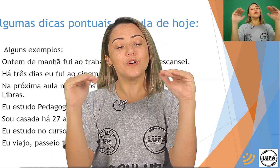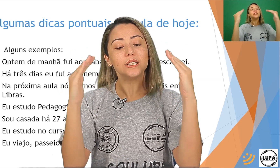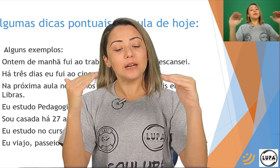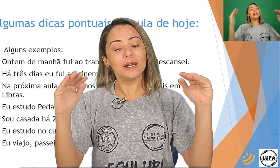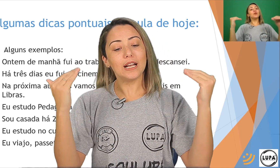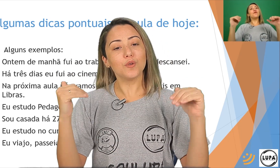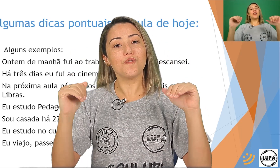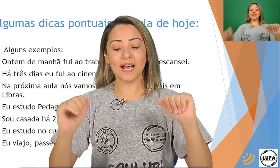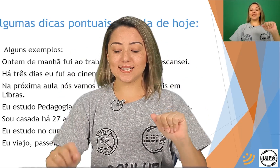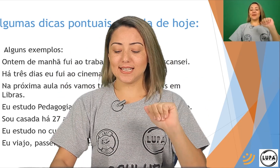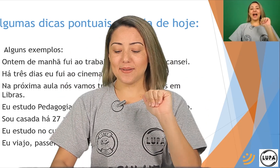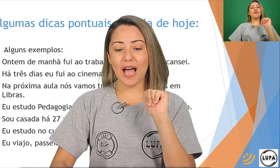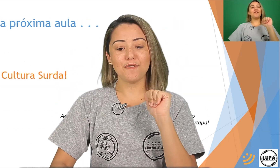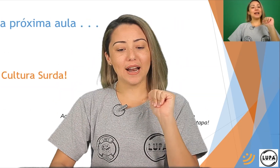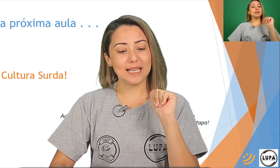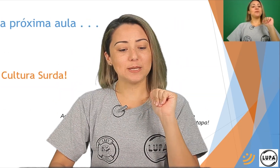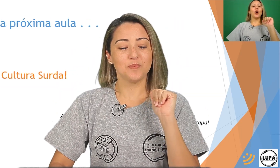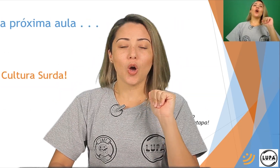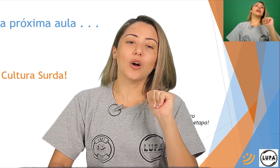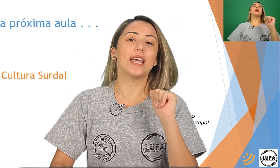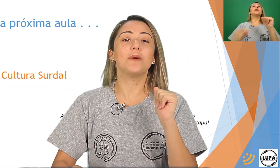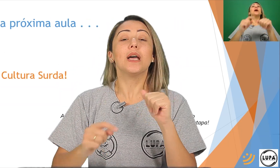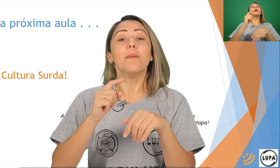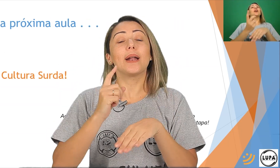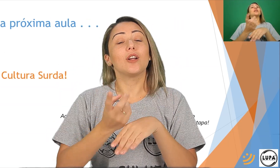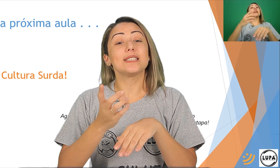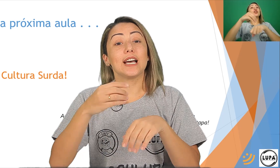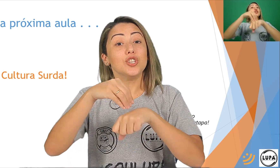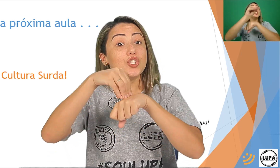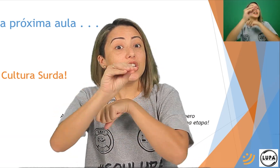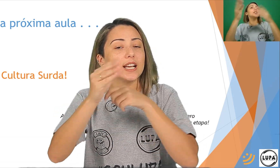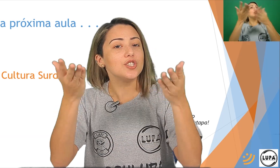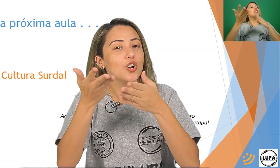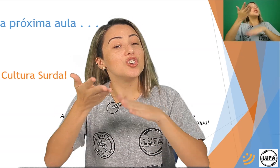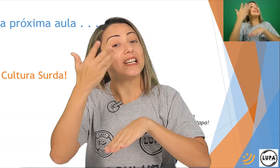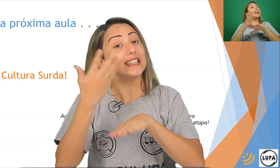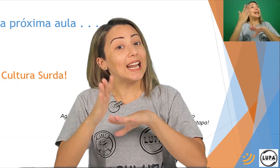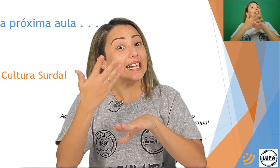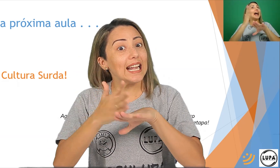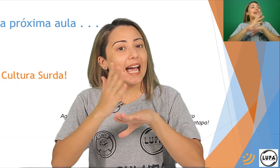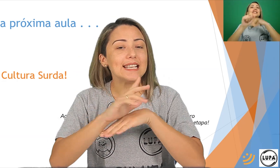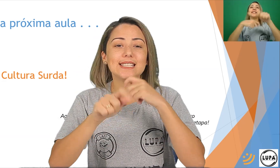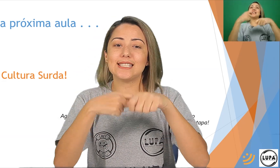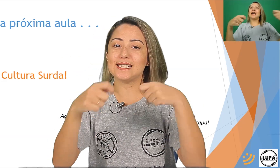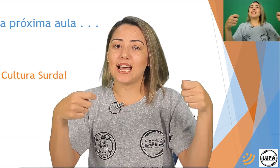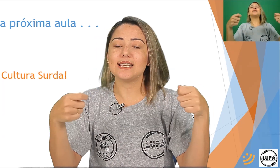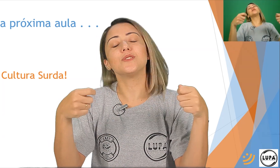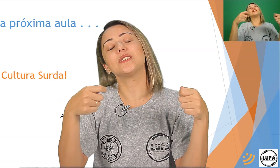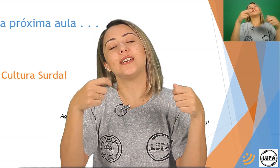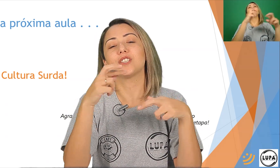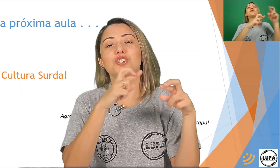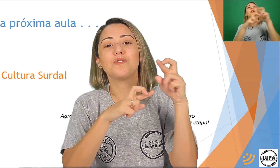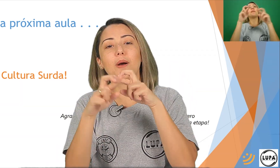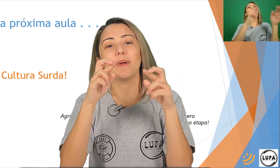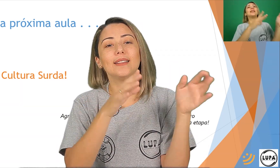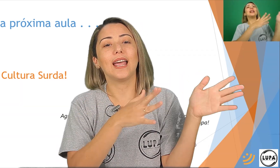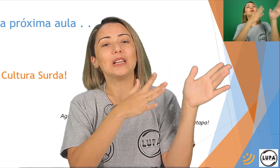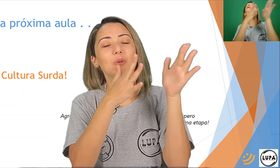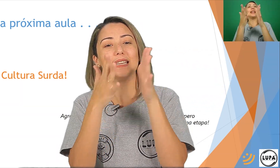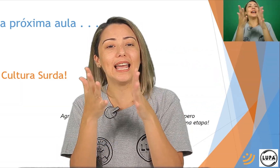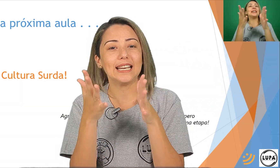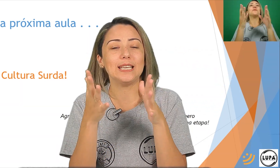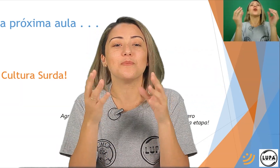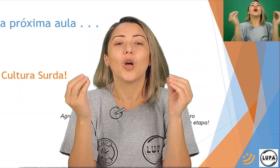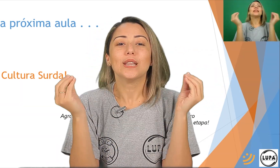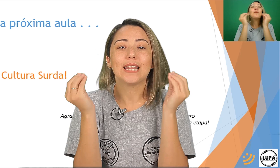Assim eu vou determinando frase a frase, ok? Para nossa dica de hoje é treinar esses sinais e os sinais que a gente veio